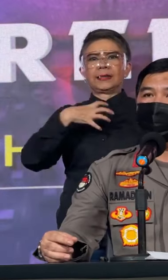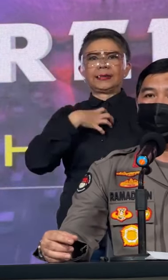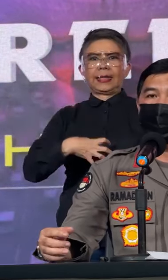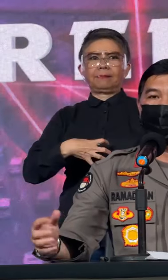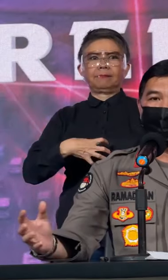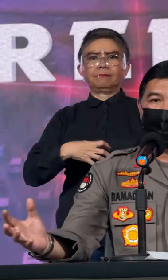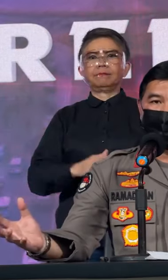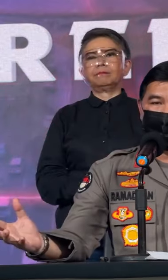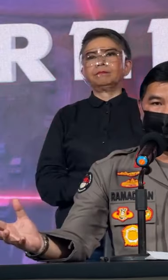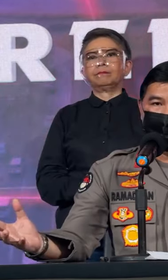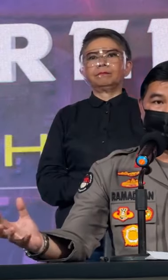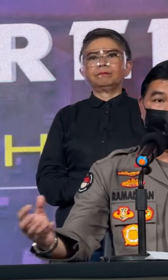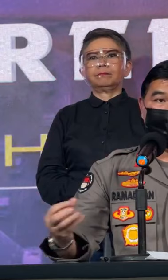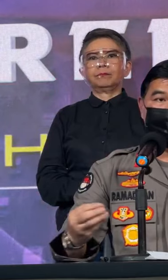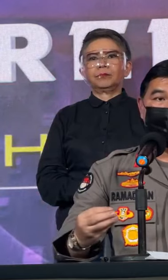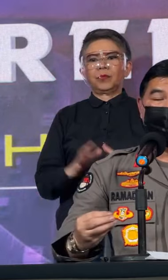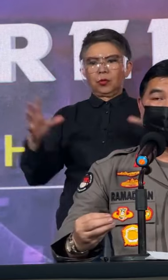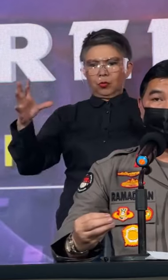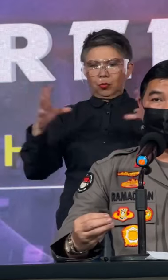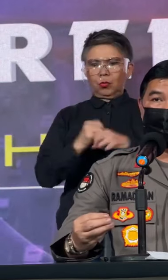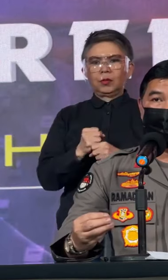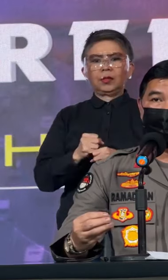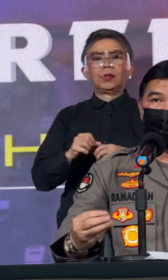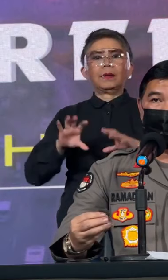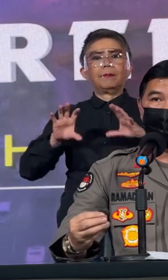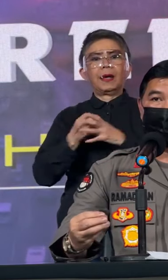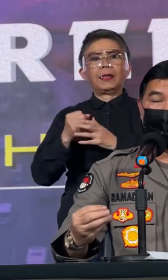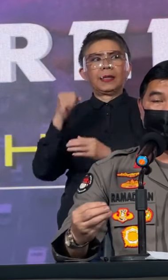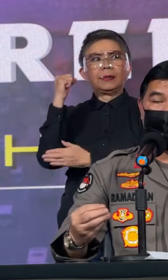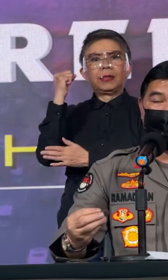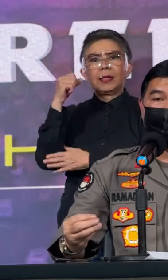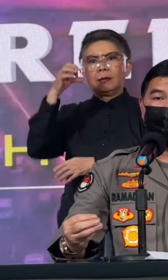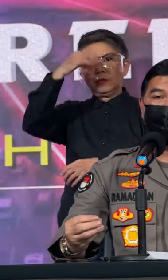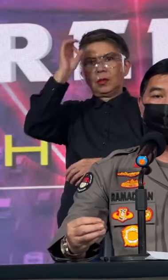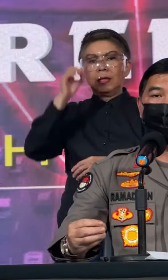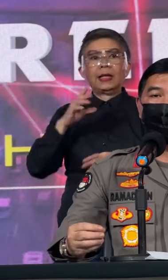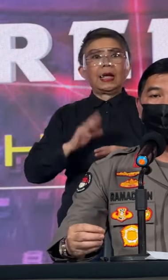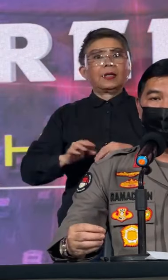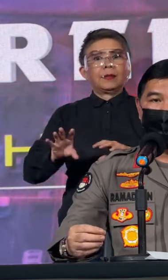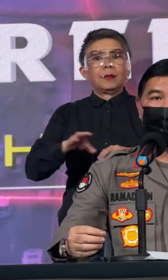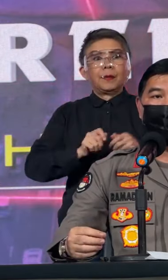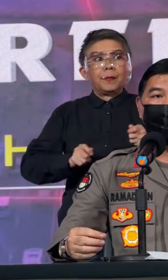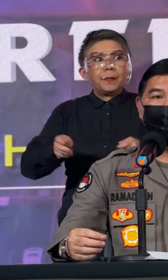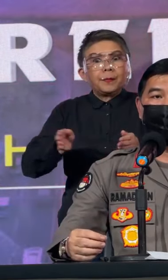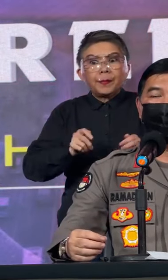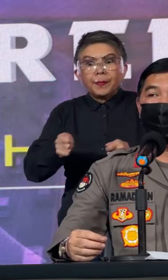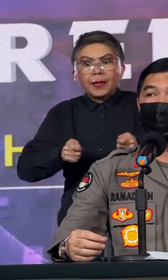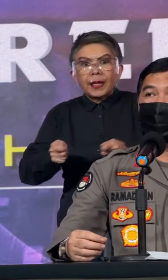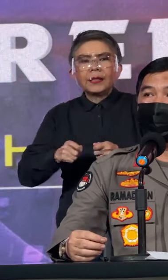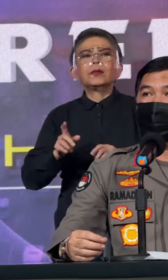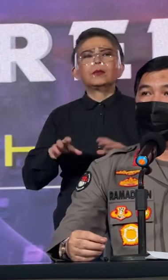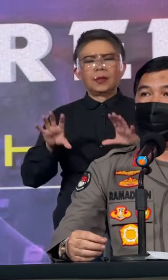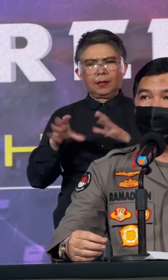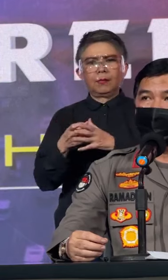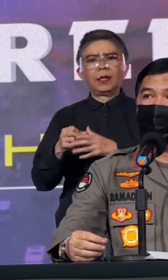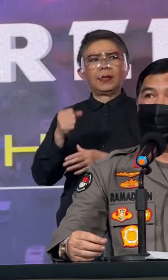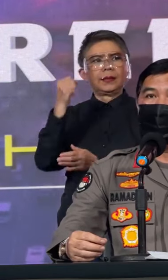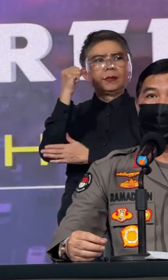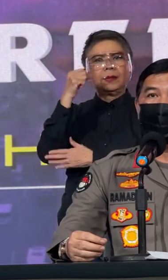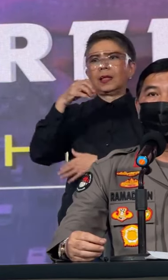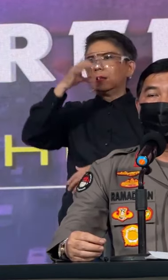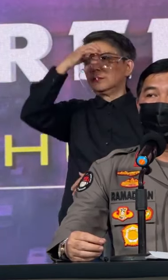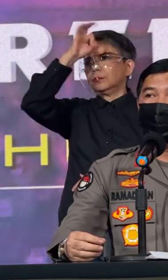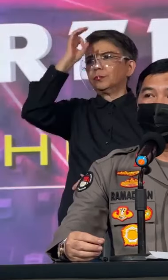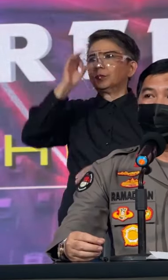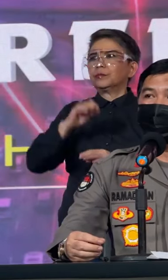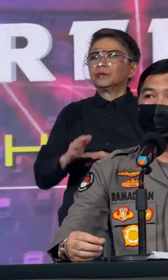pernyataan sikap ditarik di Bareskrim dan penanganan oleh Bareskrim Polri. Ya. Jadi,